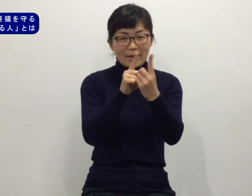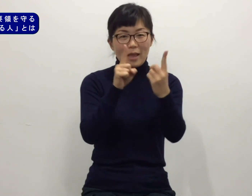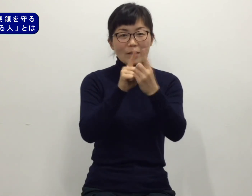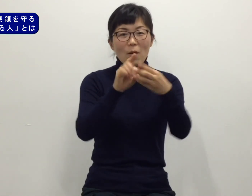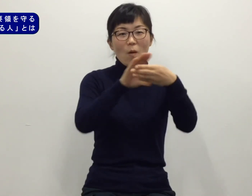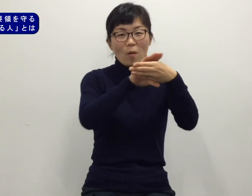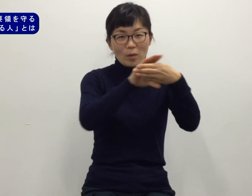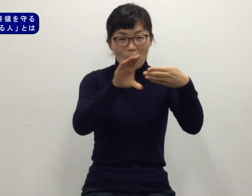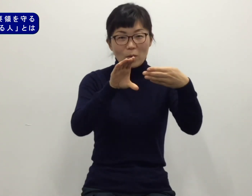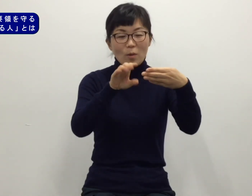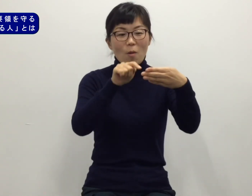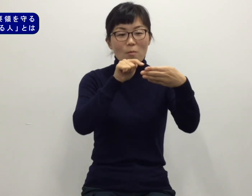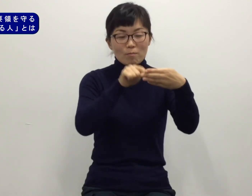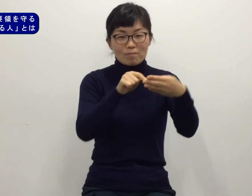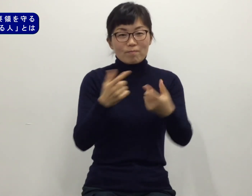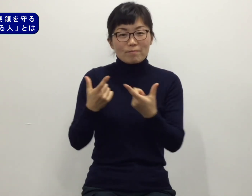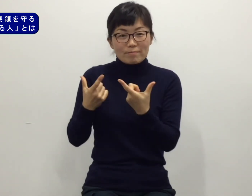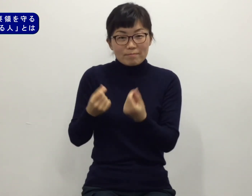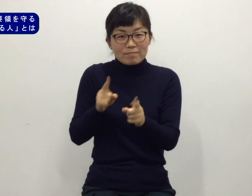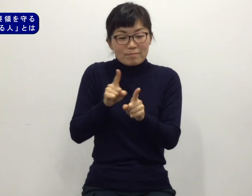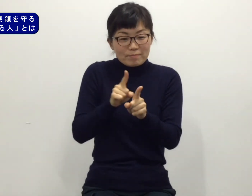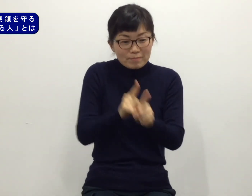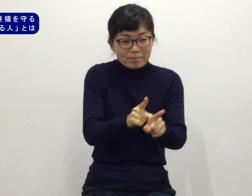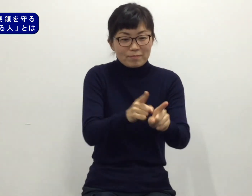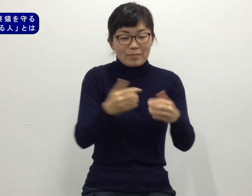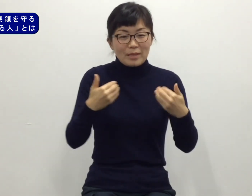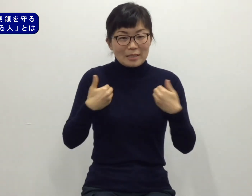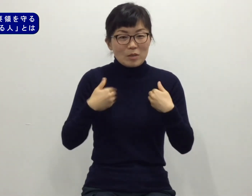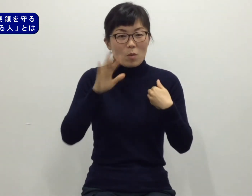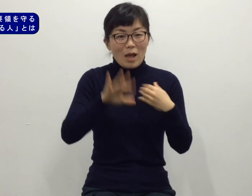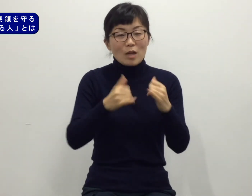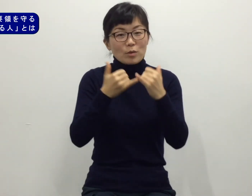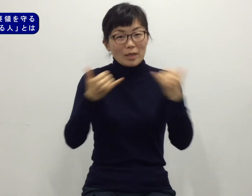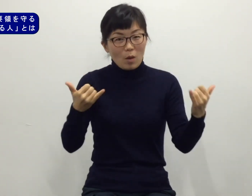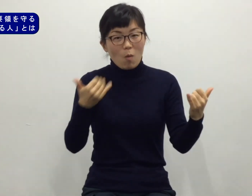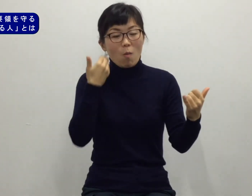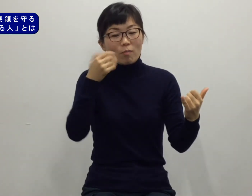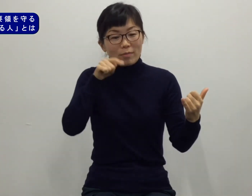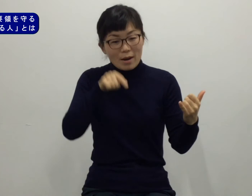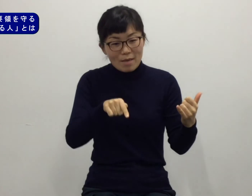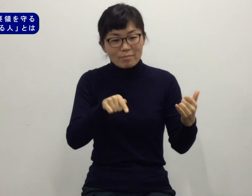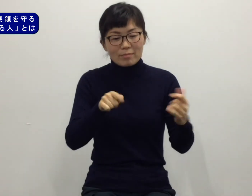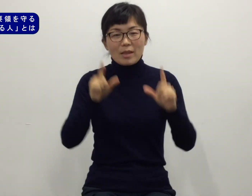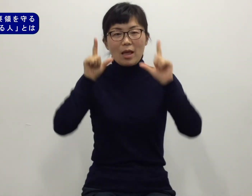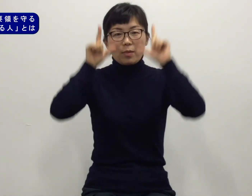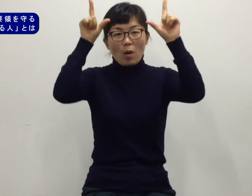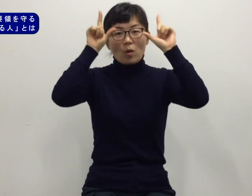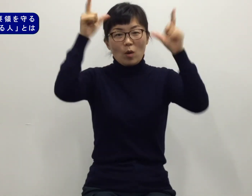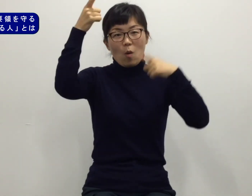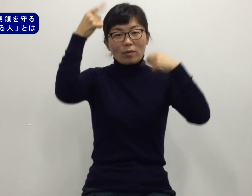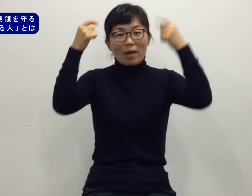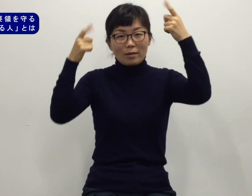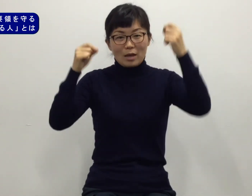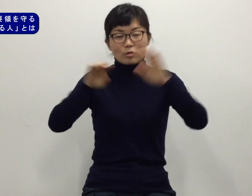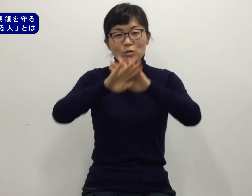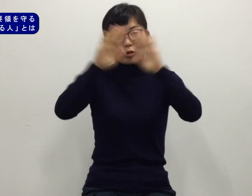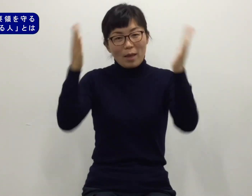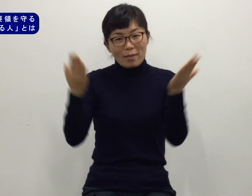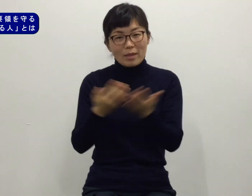対応要領を守る必要がある人は東京大学のすべて